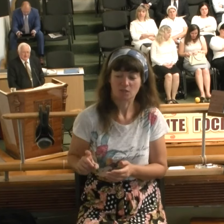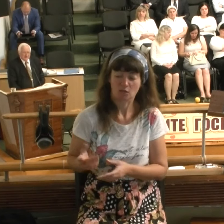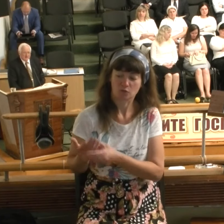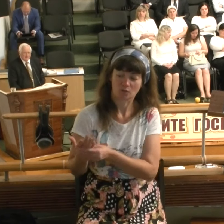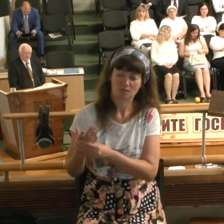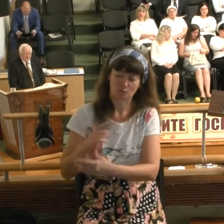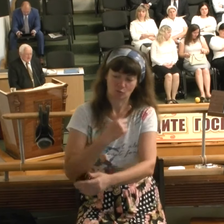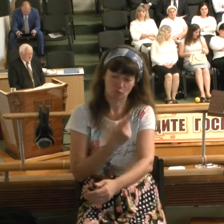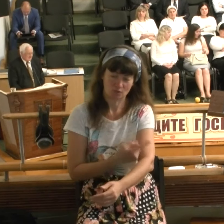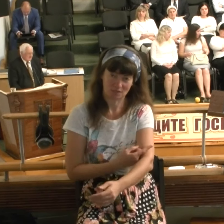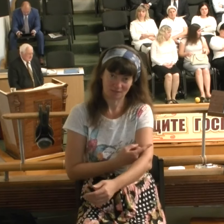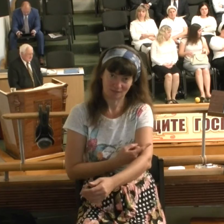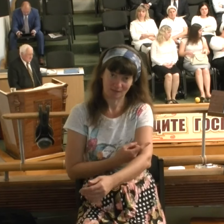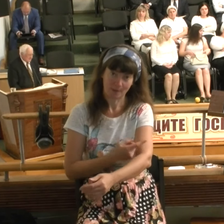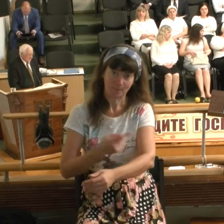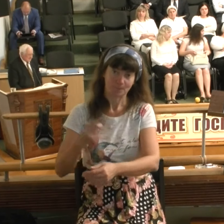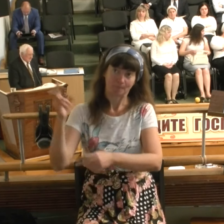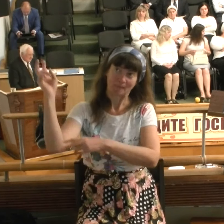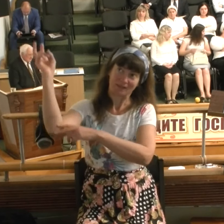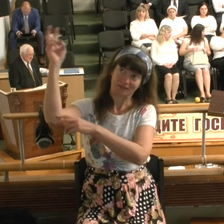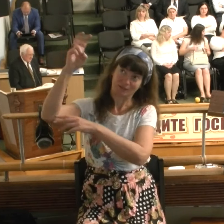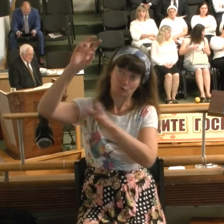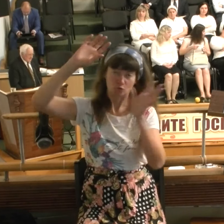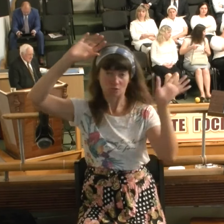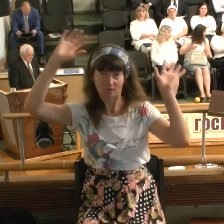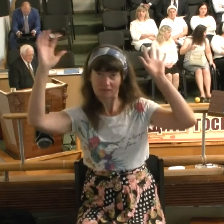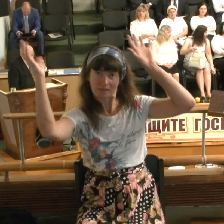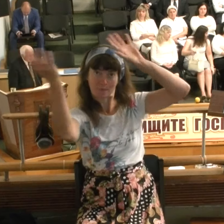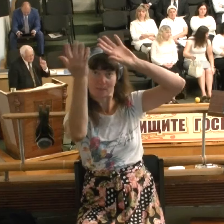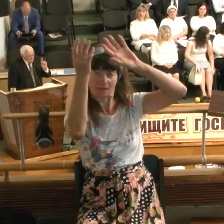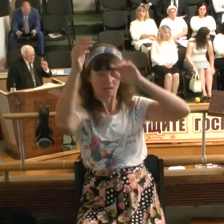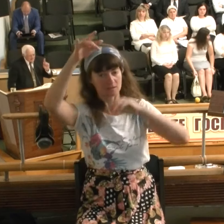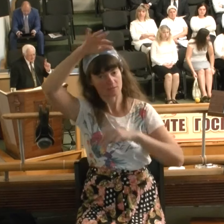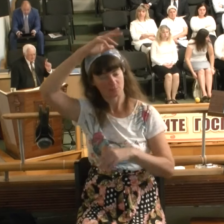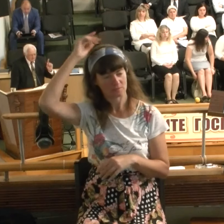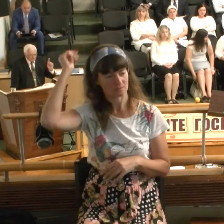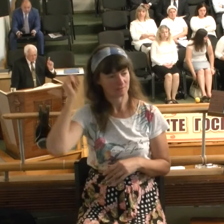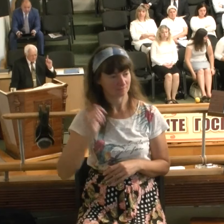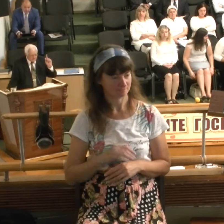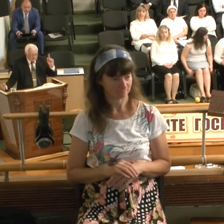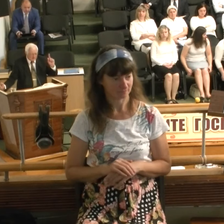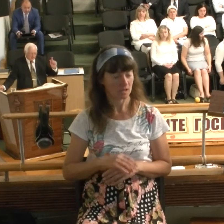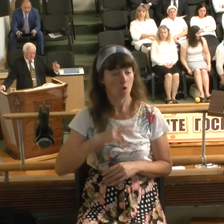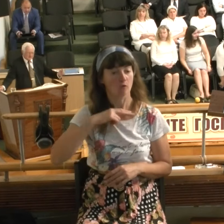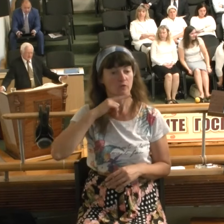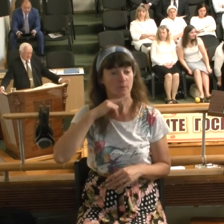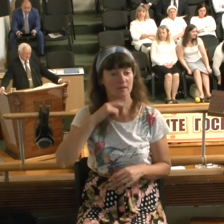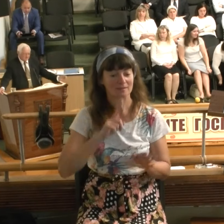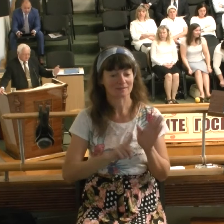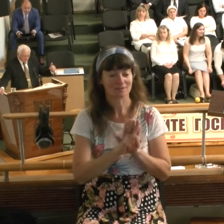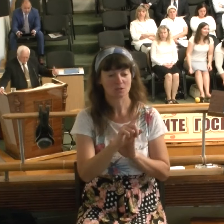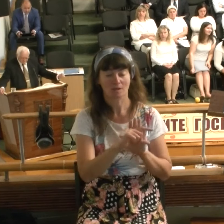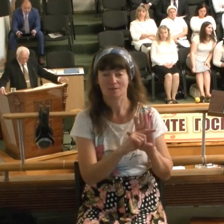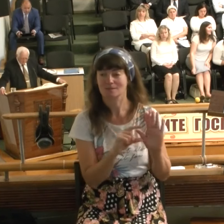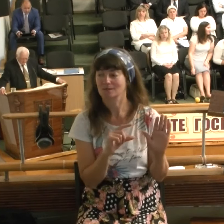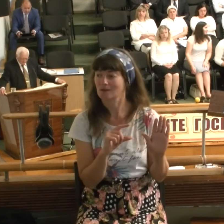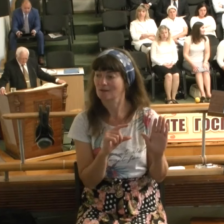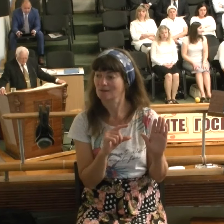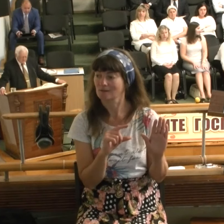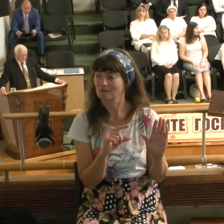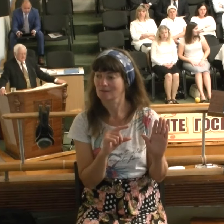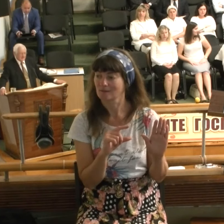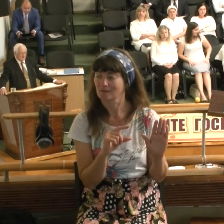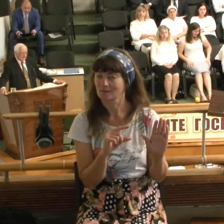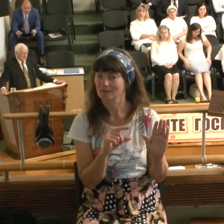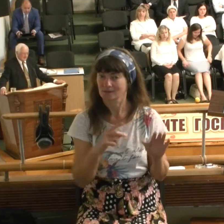грядущего на облаках небесных». Но обратите внимание, на начало мы читали,